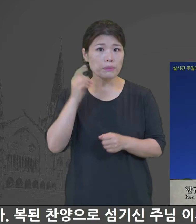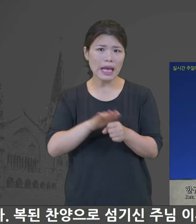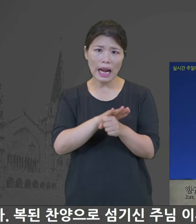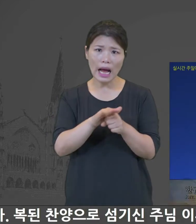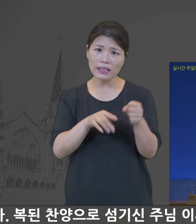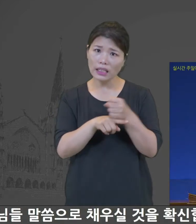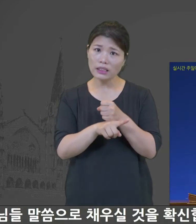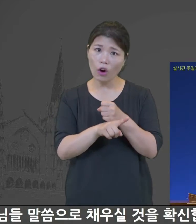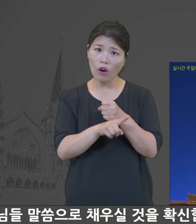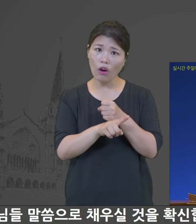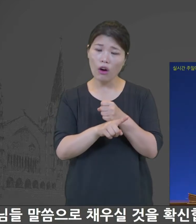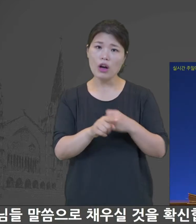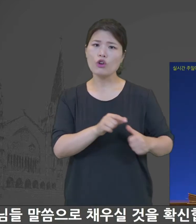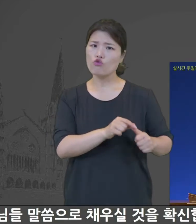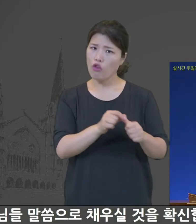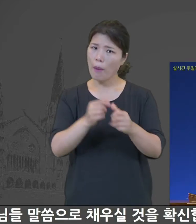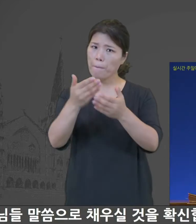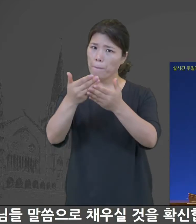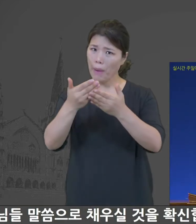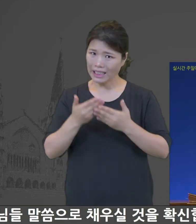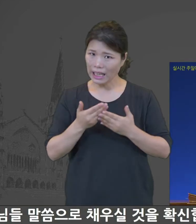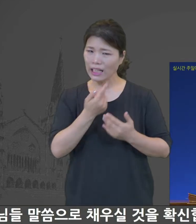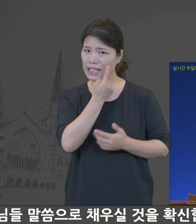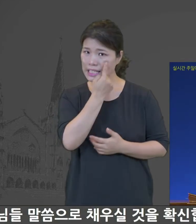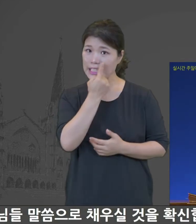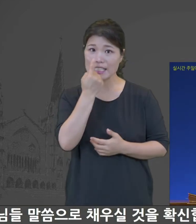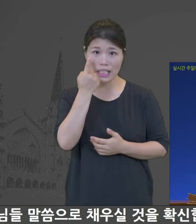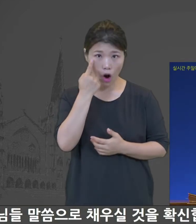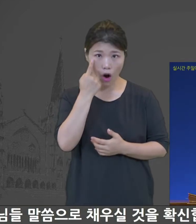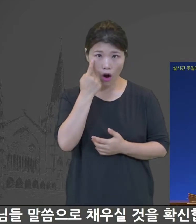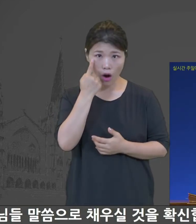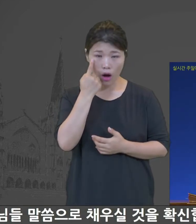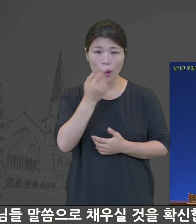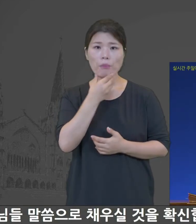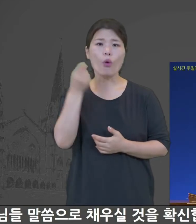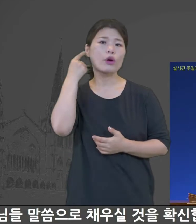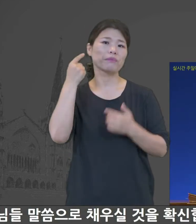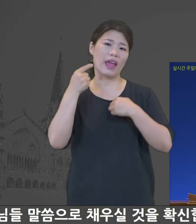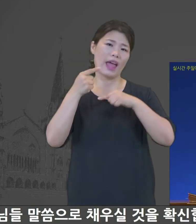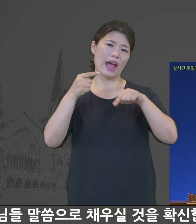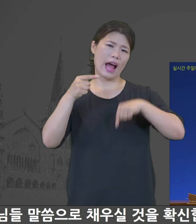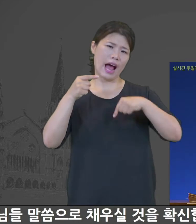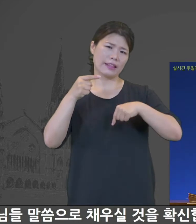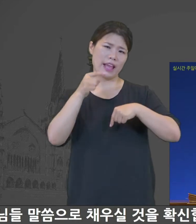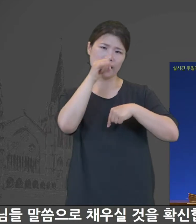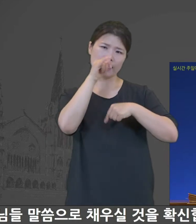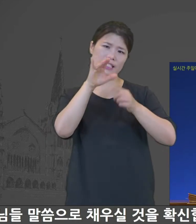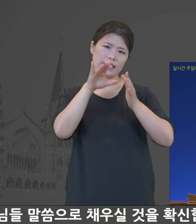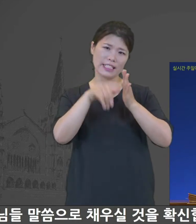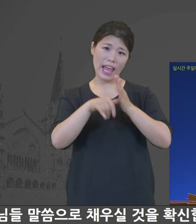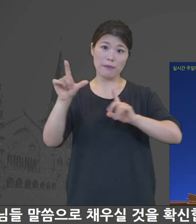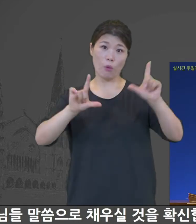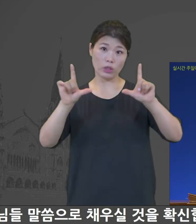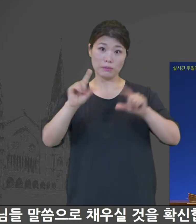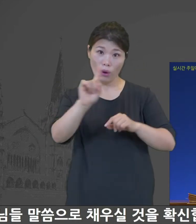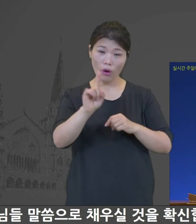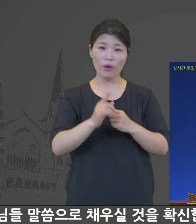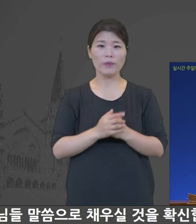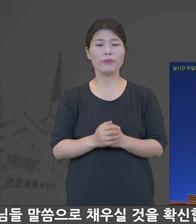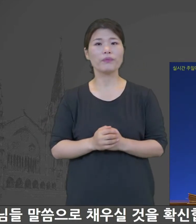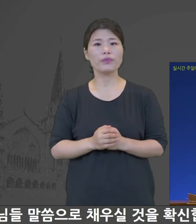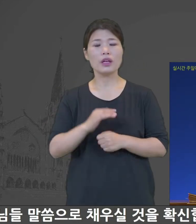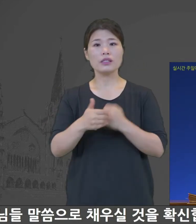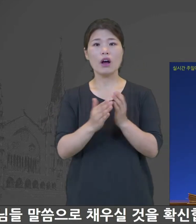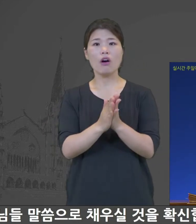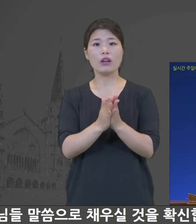사랑한다는 것, 구원받은 증거로서 복음이 내 안에 있을 때 이러한 현상이 생깁니다.